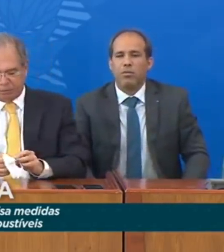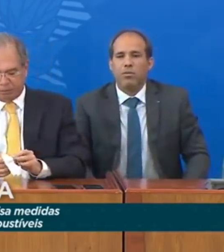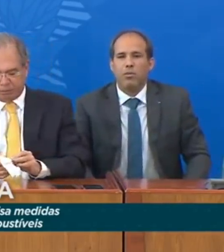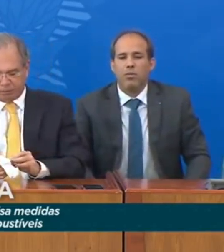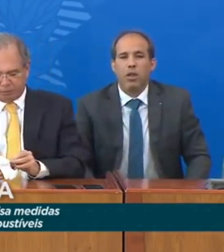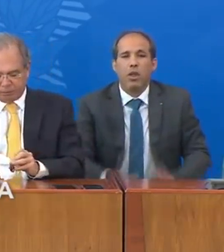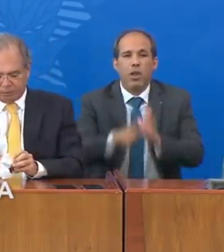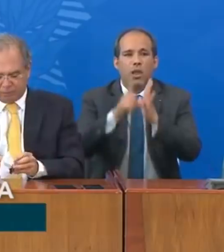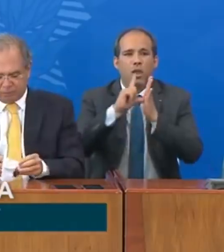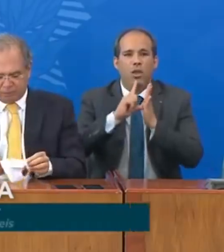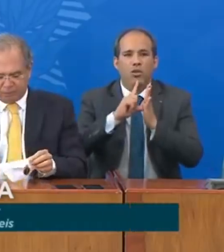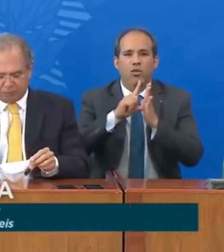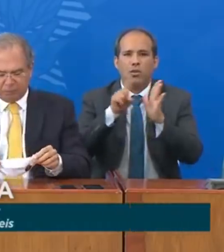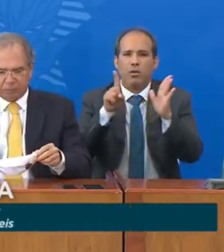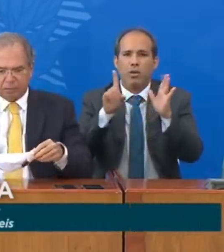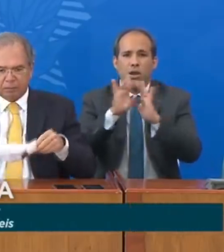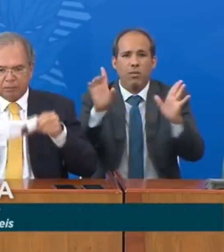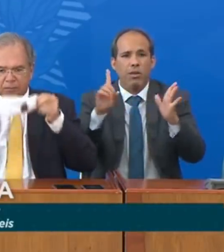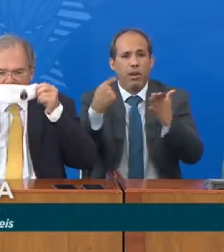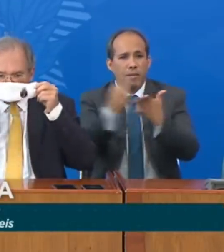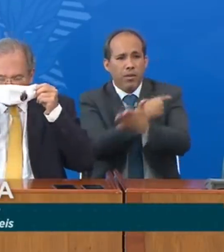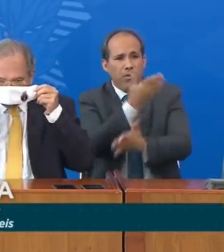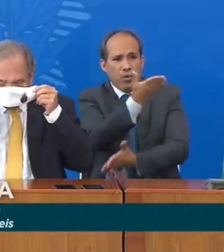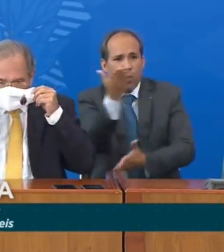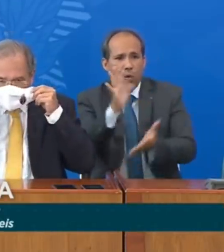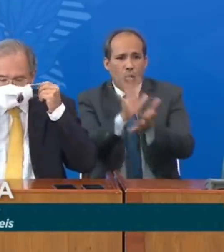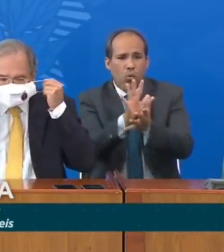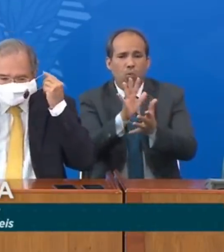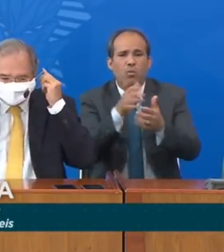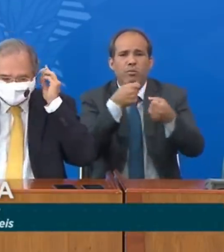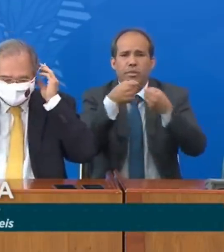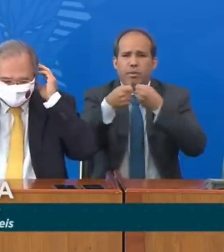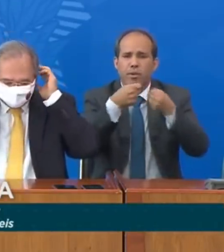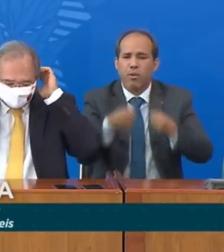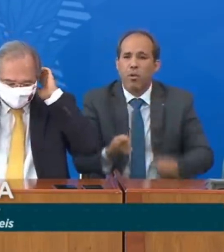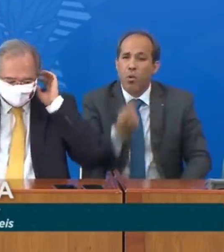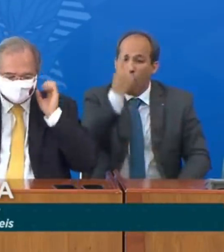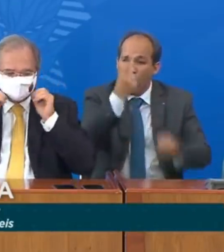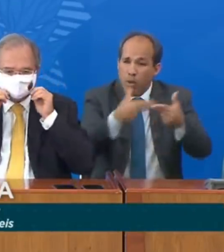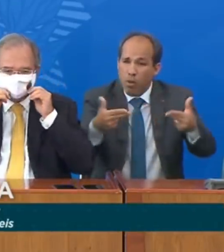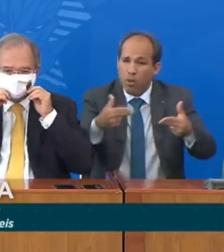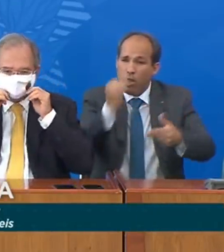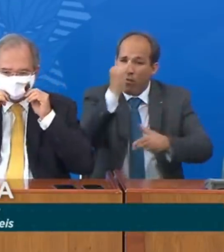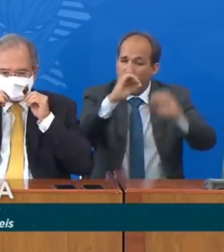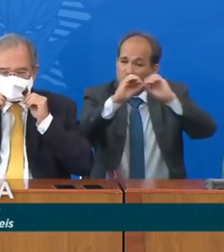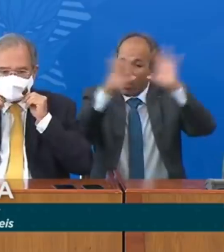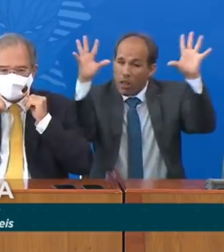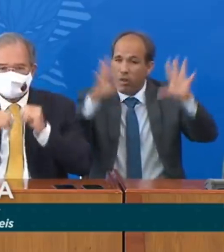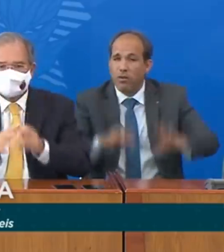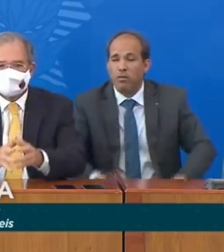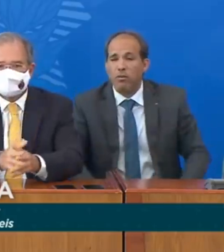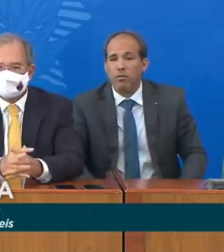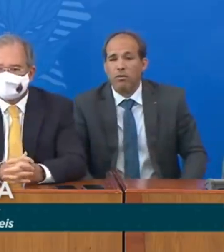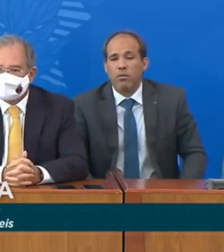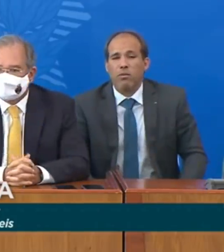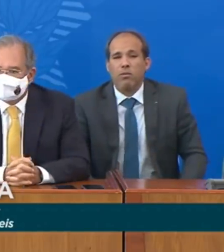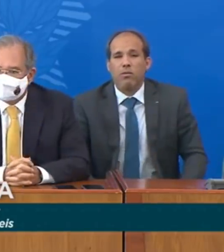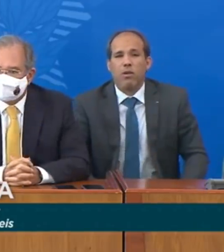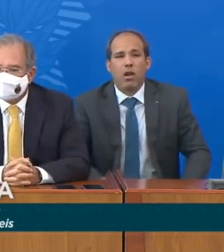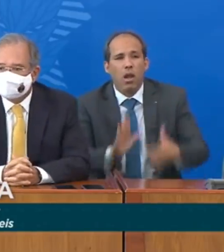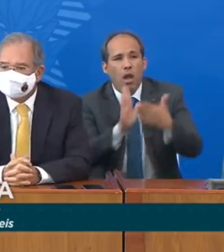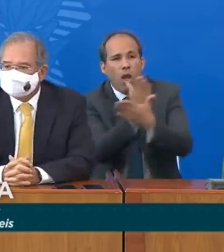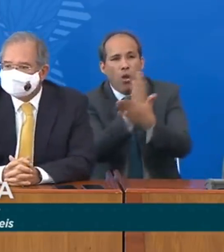Antes de passar a pergunta aos senhores jornalistas, uma coisa tem que ficar bem clara. Quando alguns